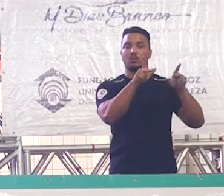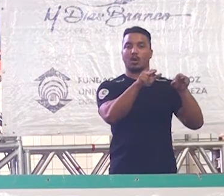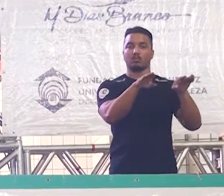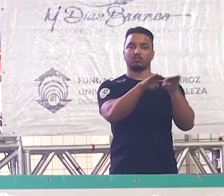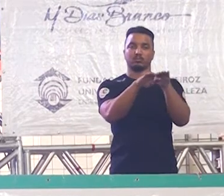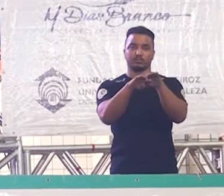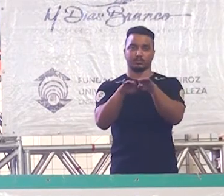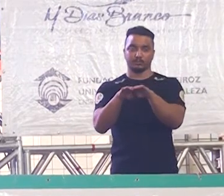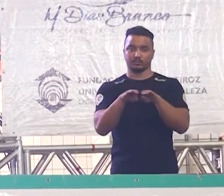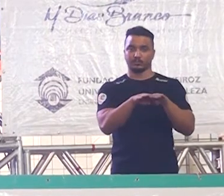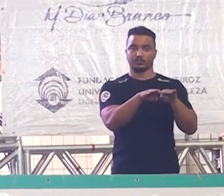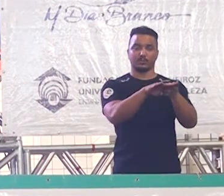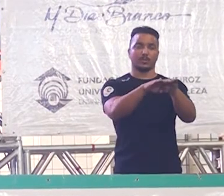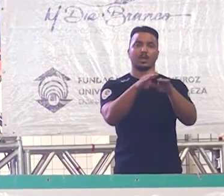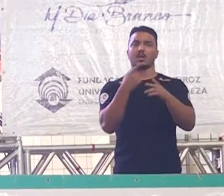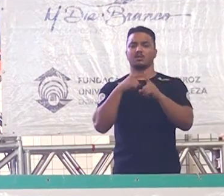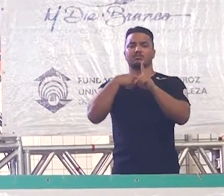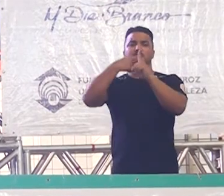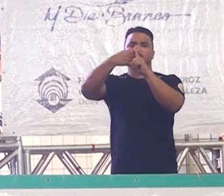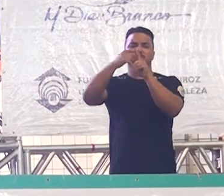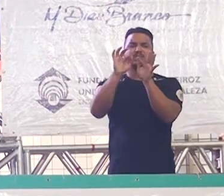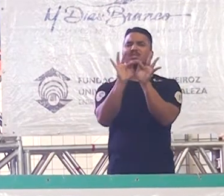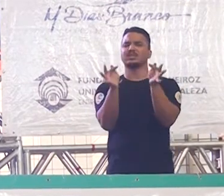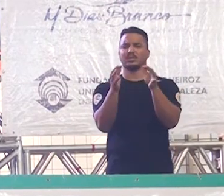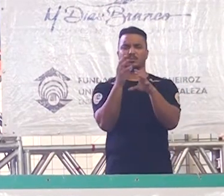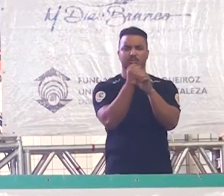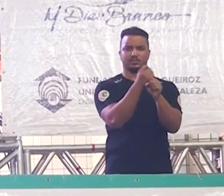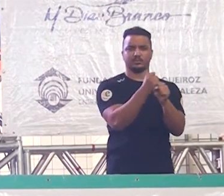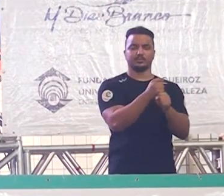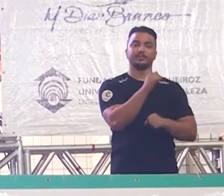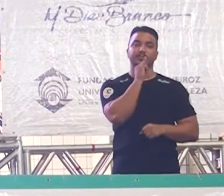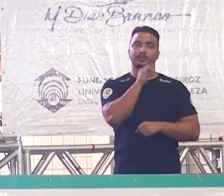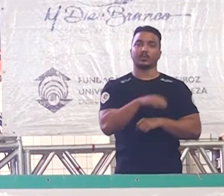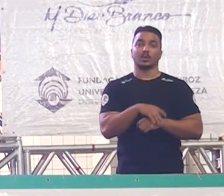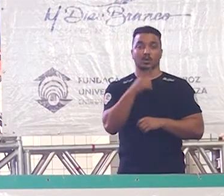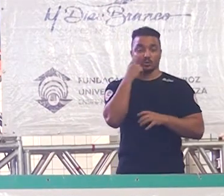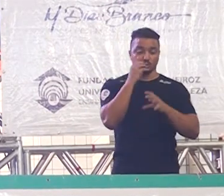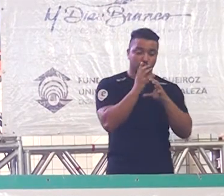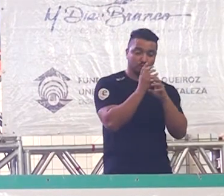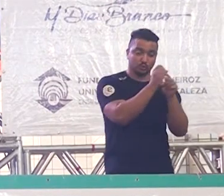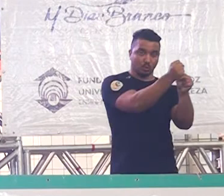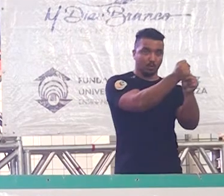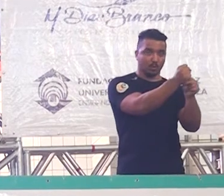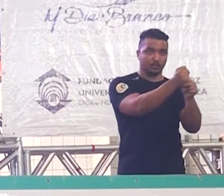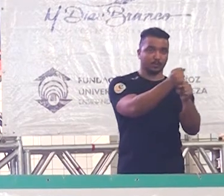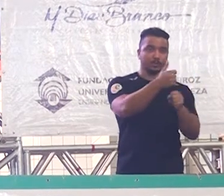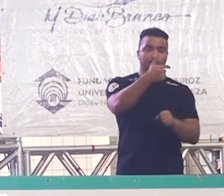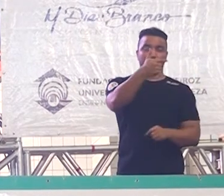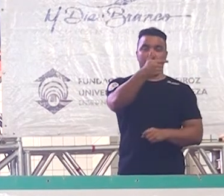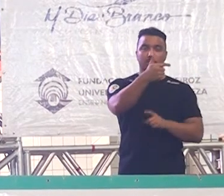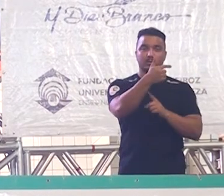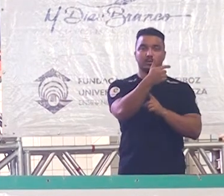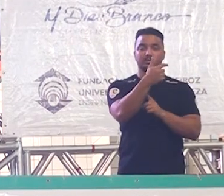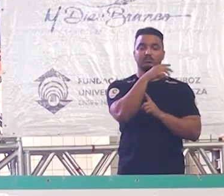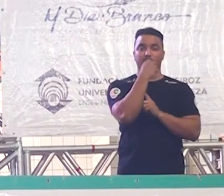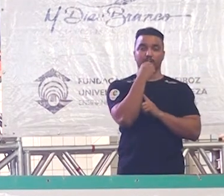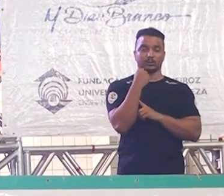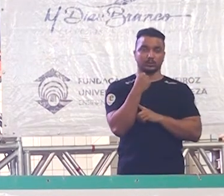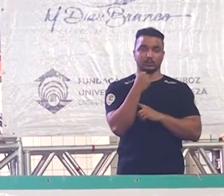aqui. Você vai fazer uma adição bem simples para mim. Você vai somar 2 pães,